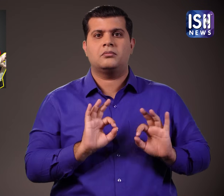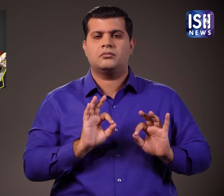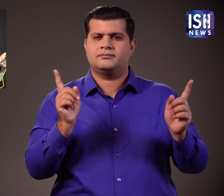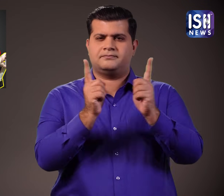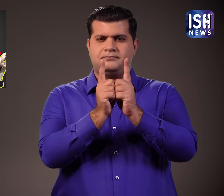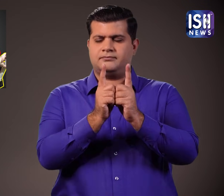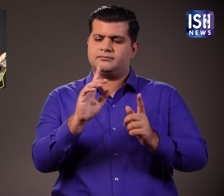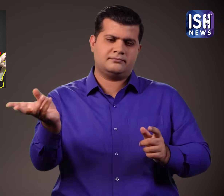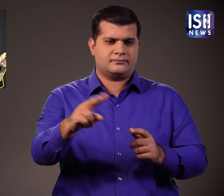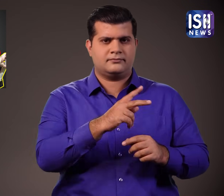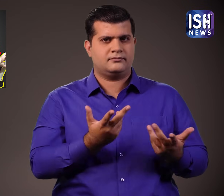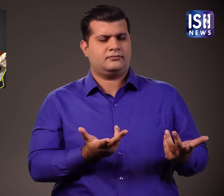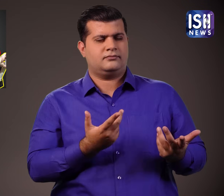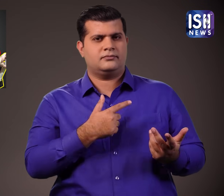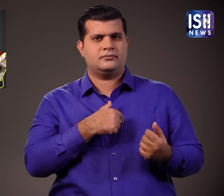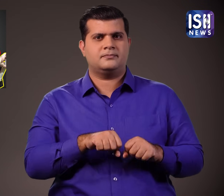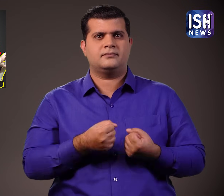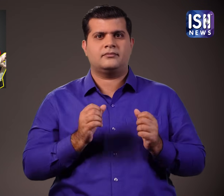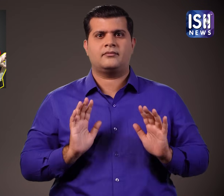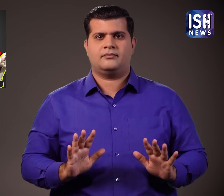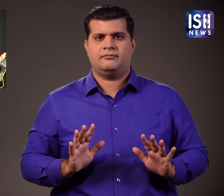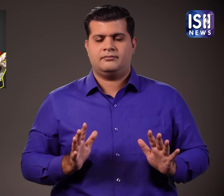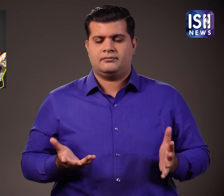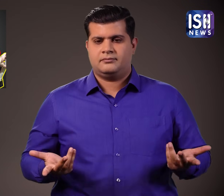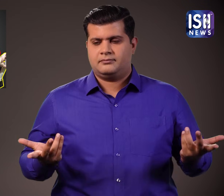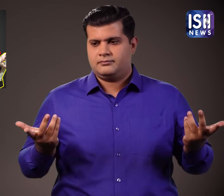उन्हें अचानक कप्तानी से हटा दिया गया और ये दिल तोड़ने वाला था